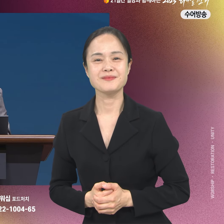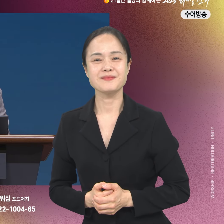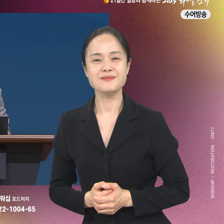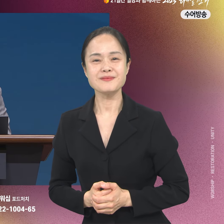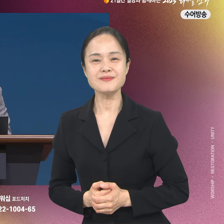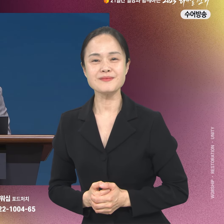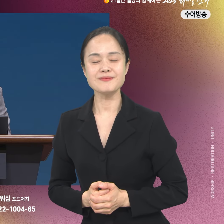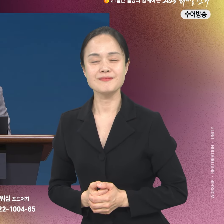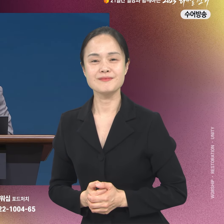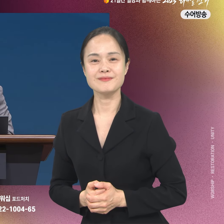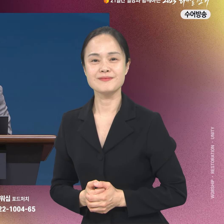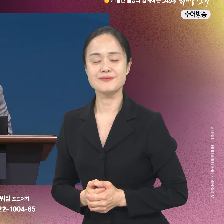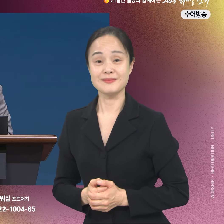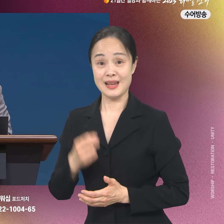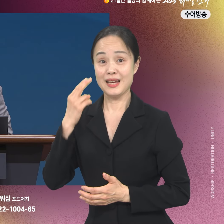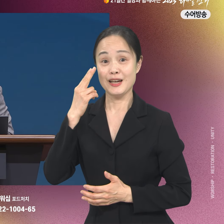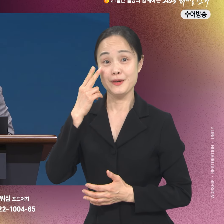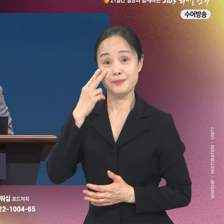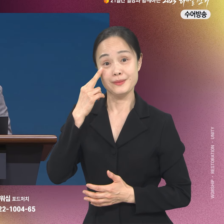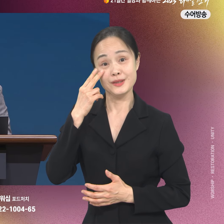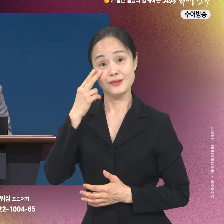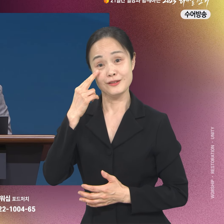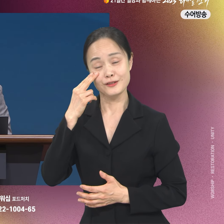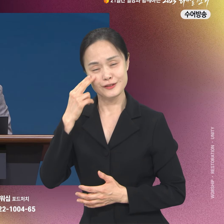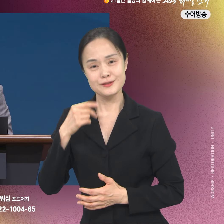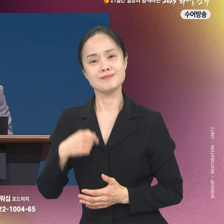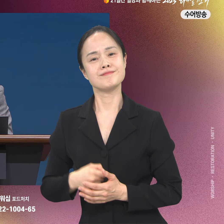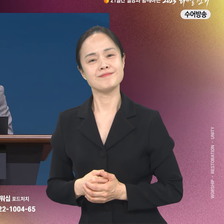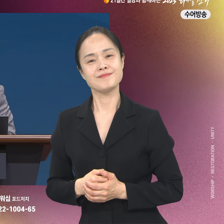제가 이 영화 개봉하고 이제 공격받은 것 중에 하나가